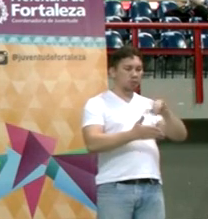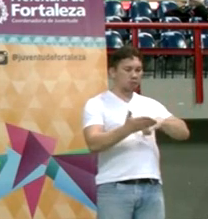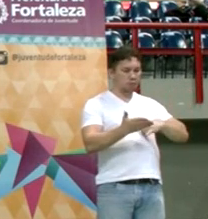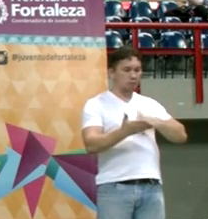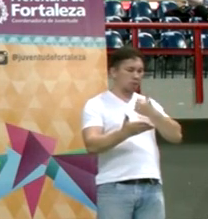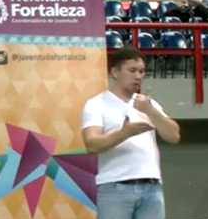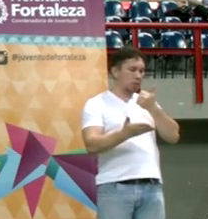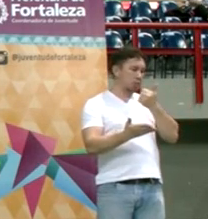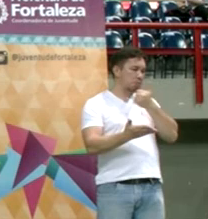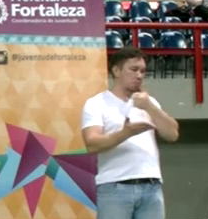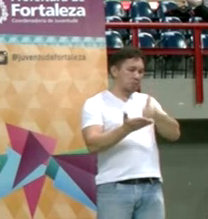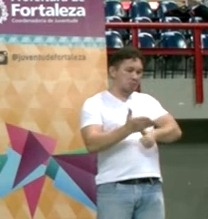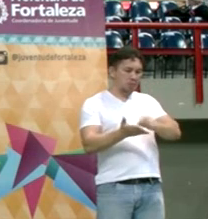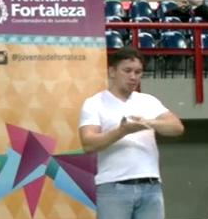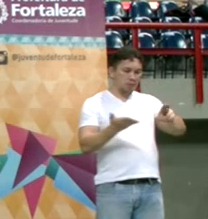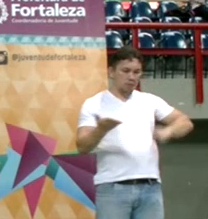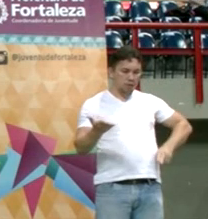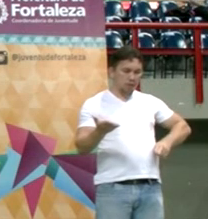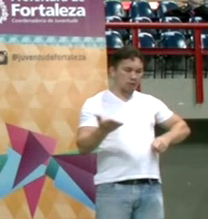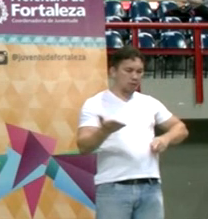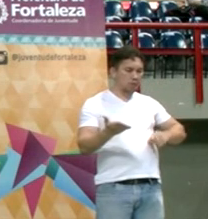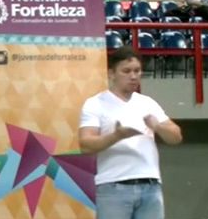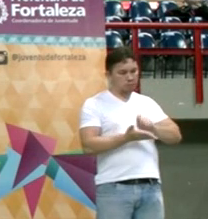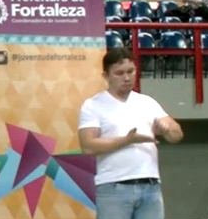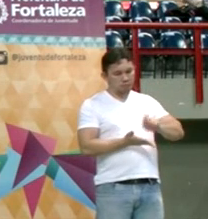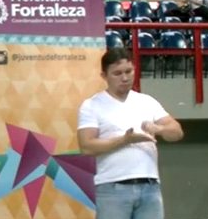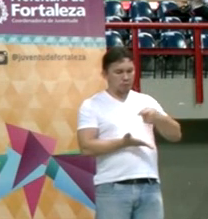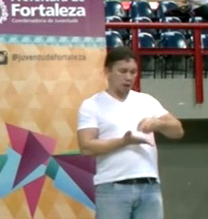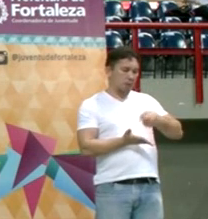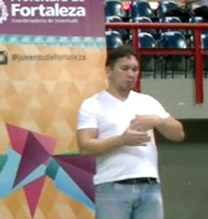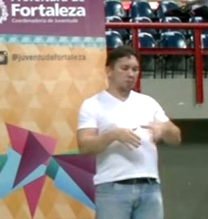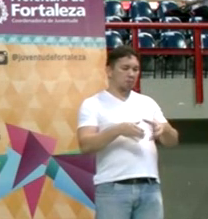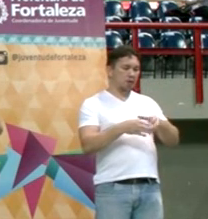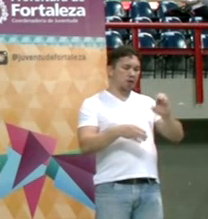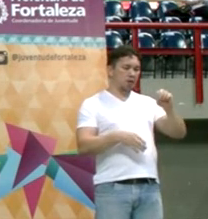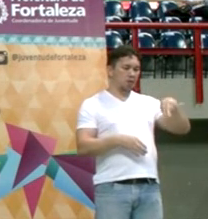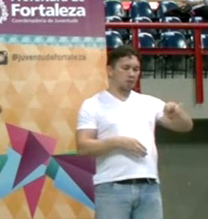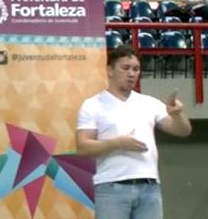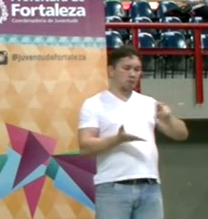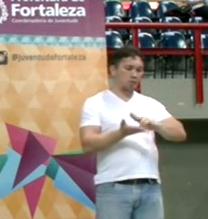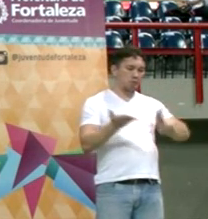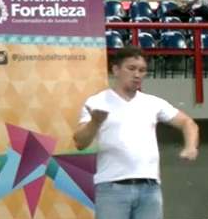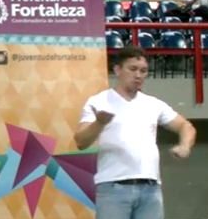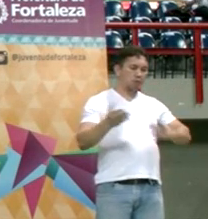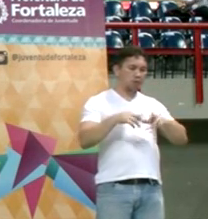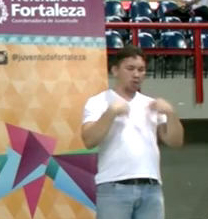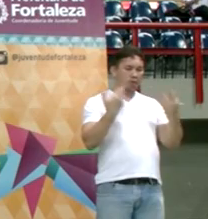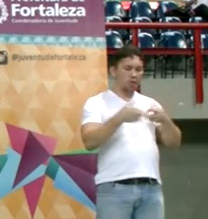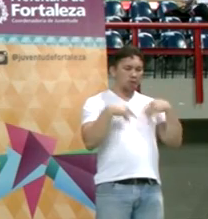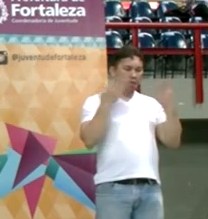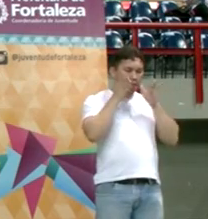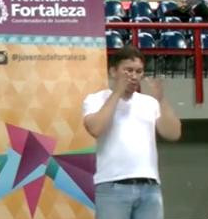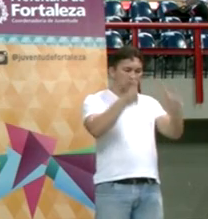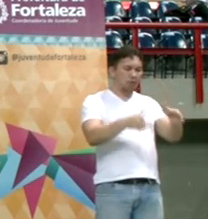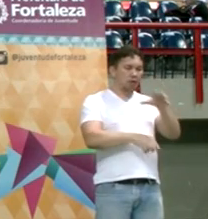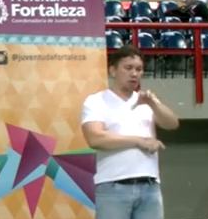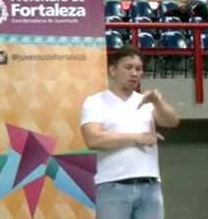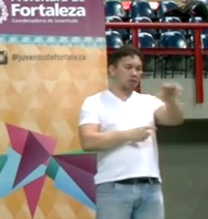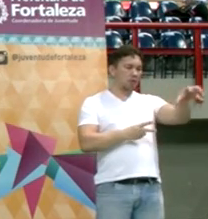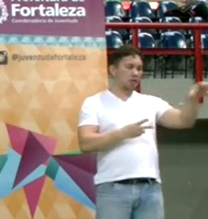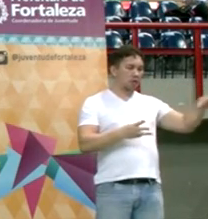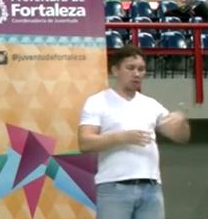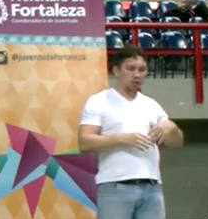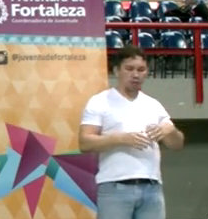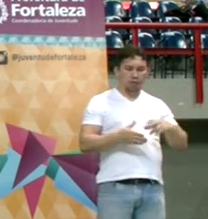uma carta de relações internacionais regida pela ONU. E a ONU faz reuniões específicas para cada área. Tem